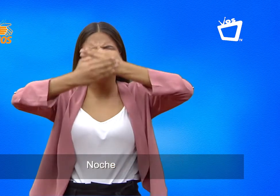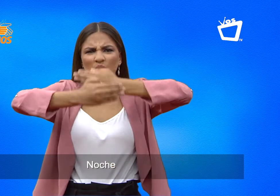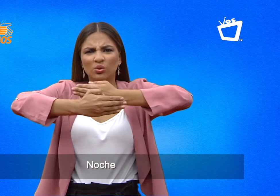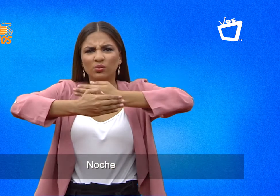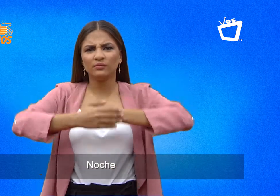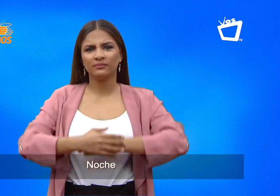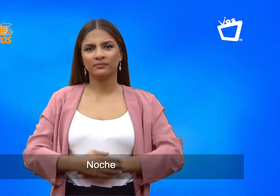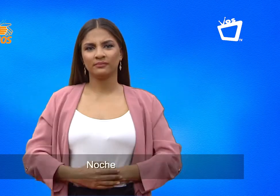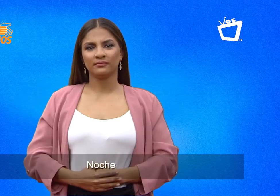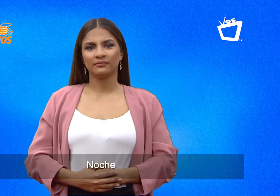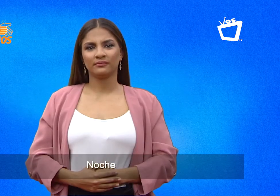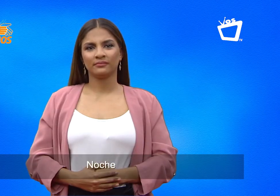Noche.